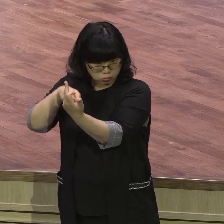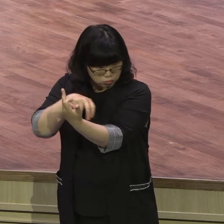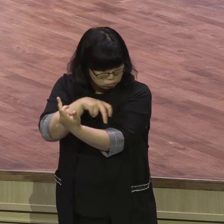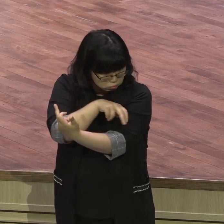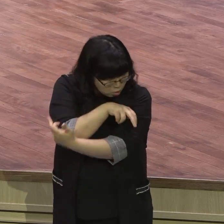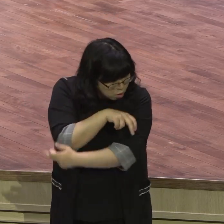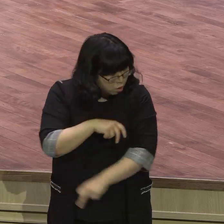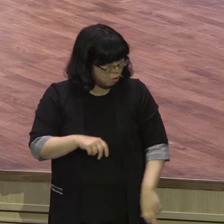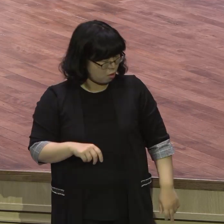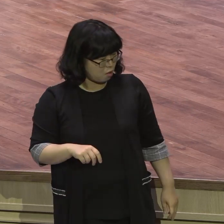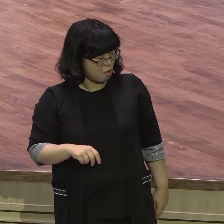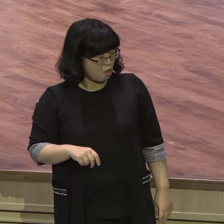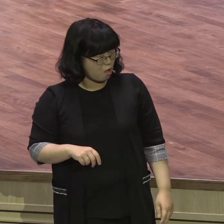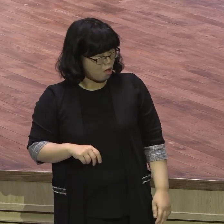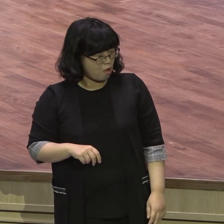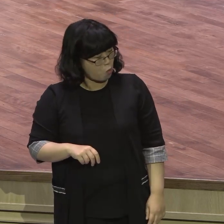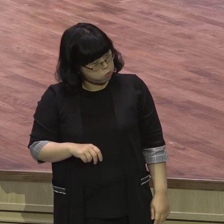거기서